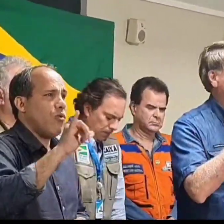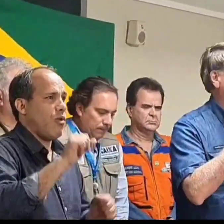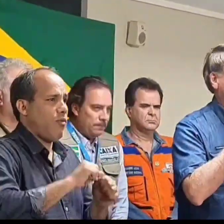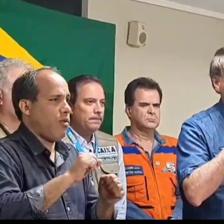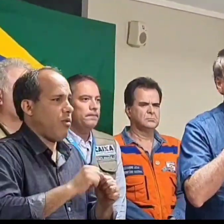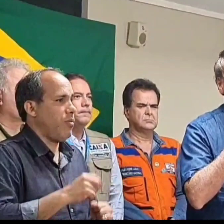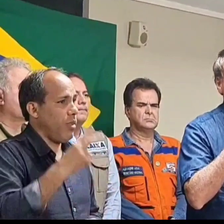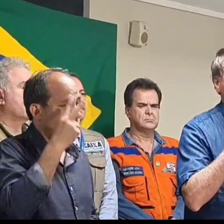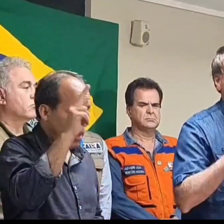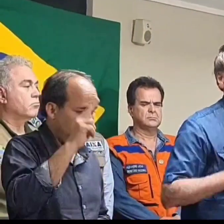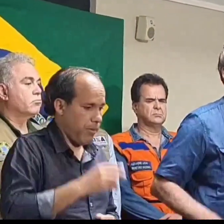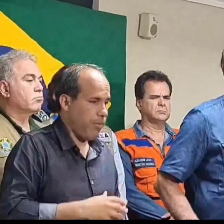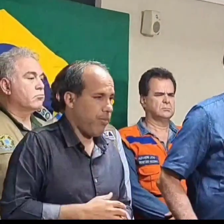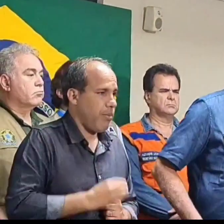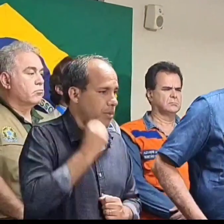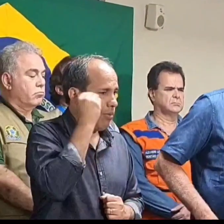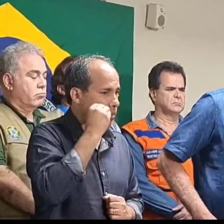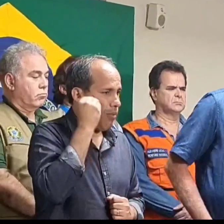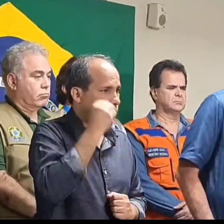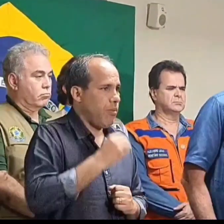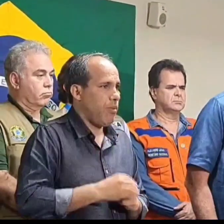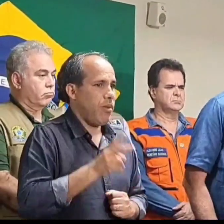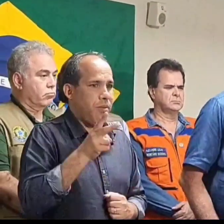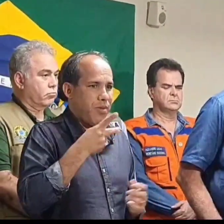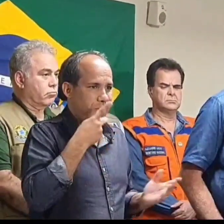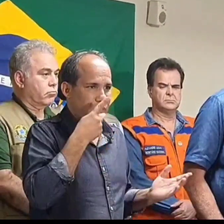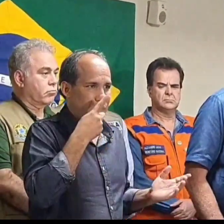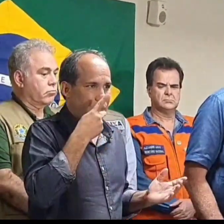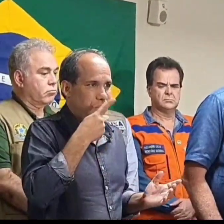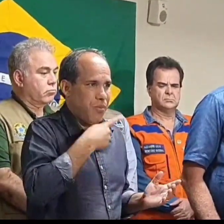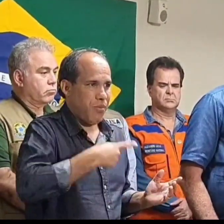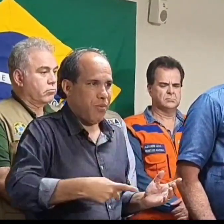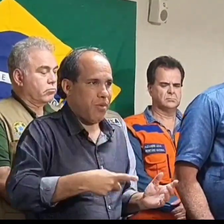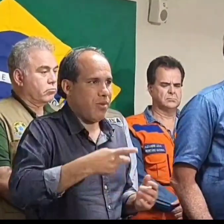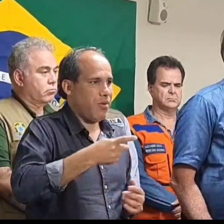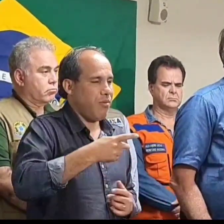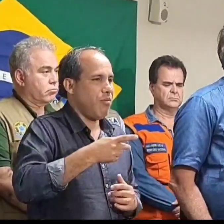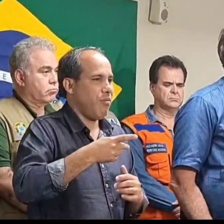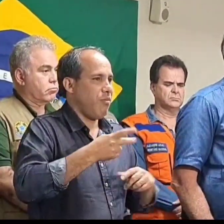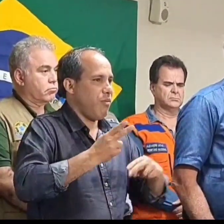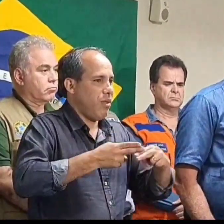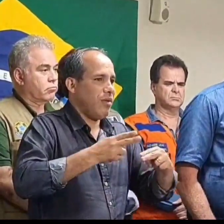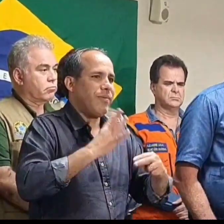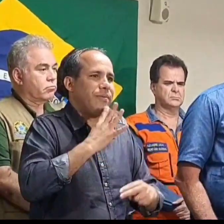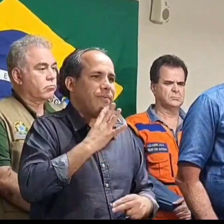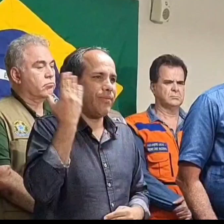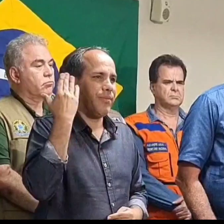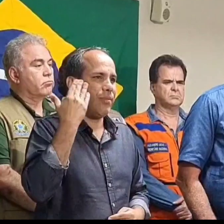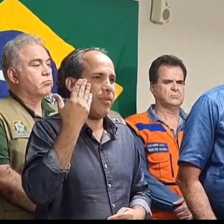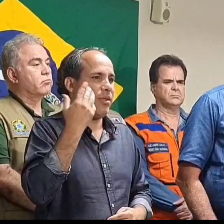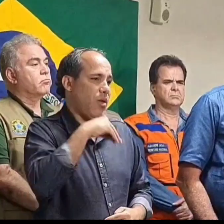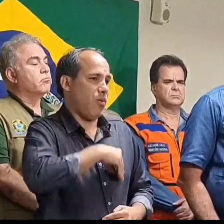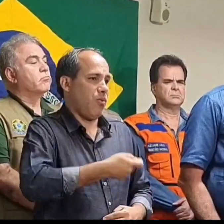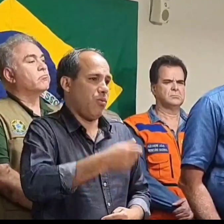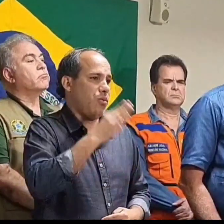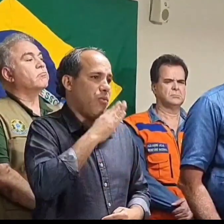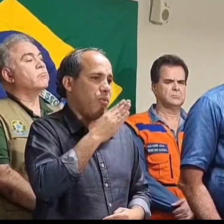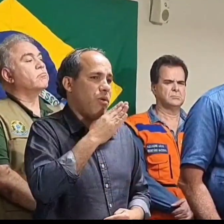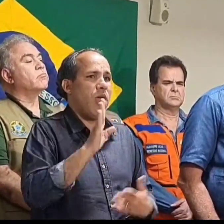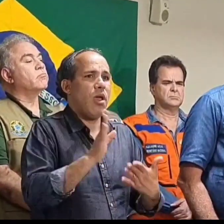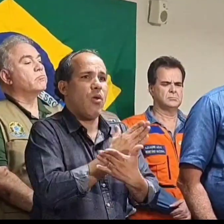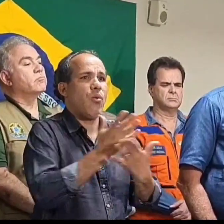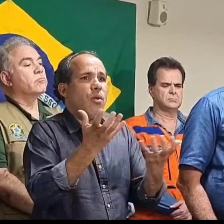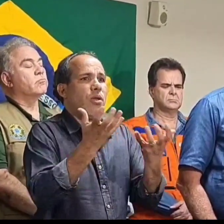Vou lembrar essa expertise aqui, falada pelo presidente da Caixa, veio por ocasião do auxílio emergencial, quando alguns pediam que